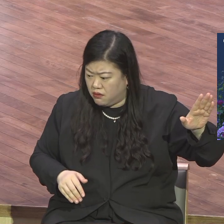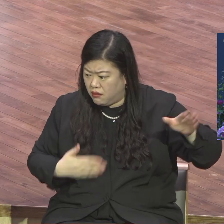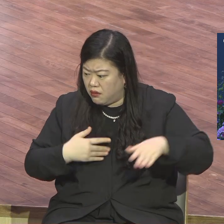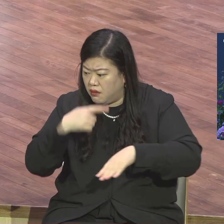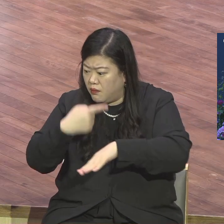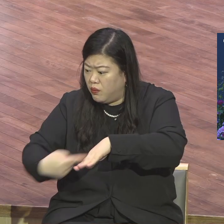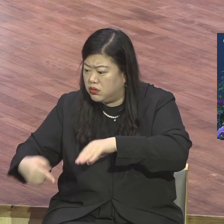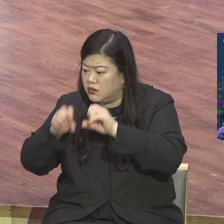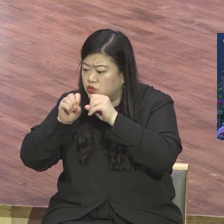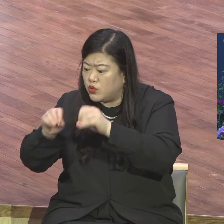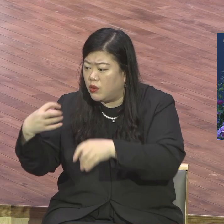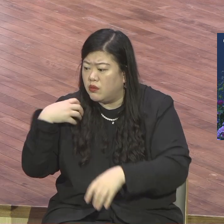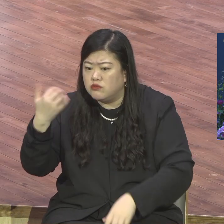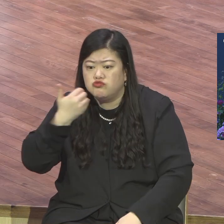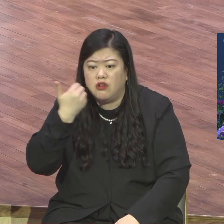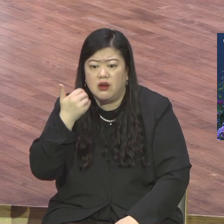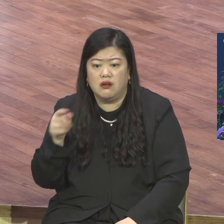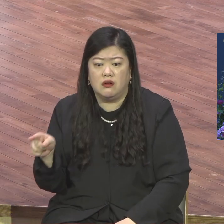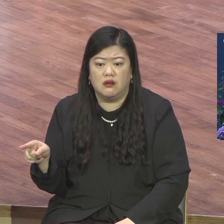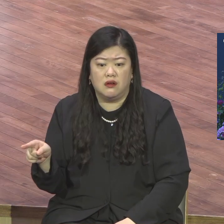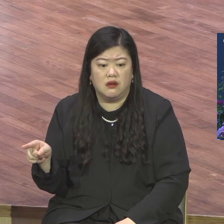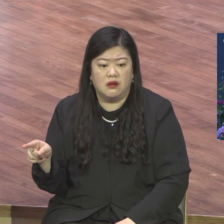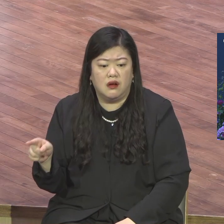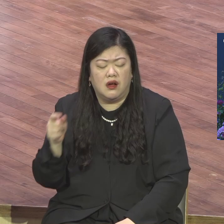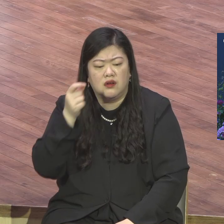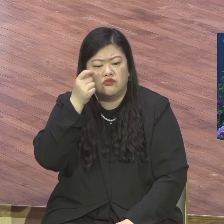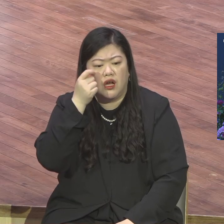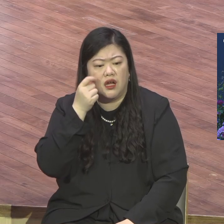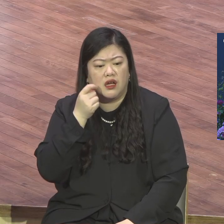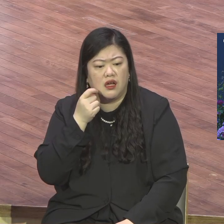아니하고 하나님을 떠난 상태에서